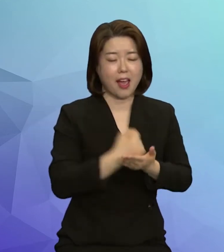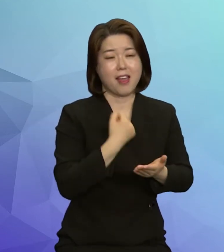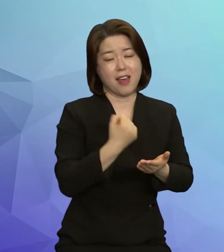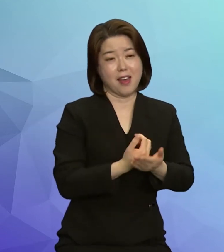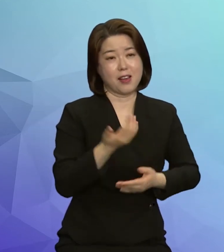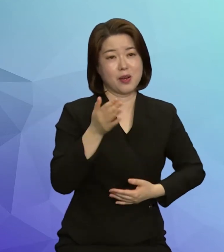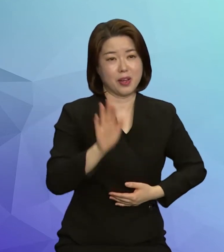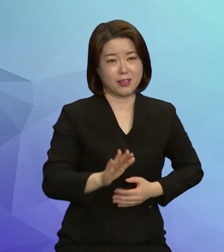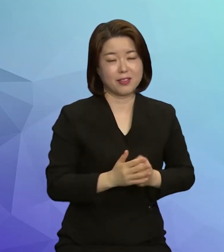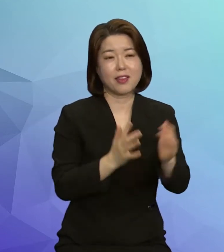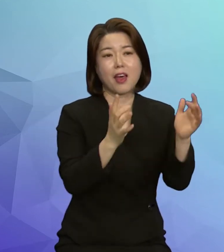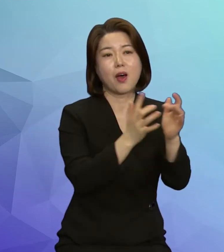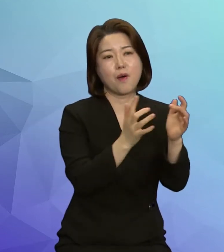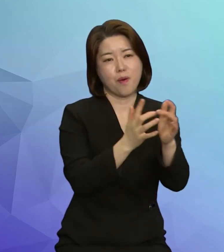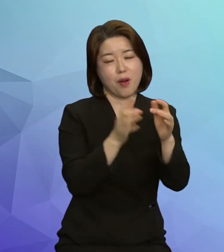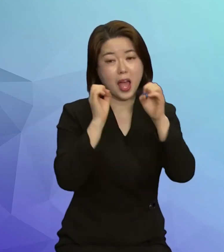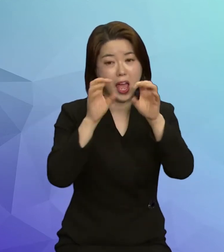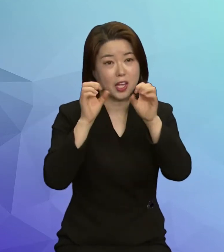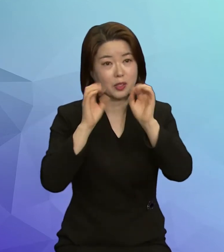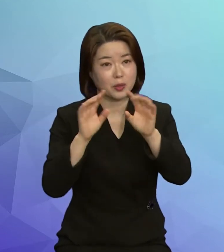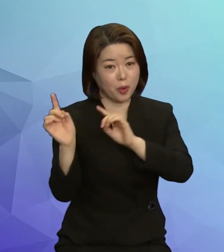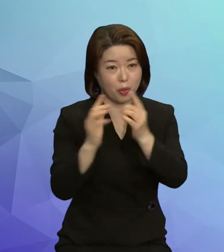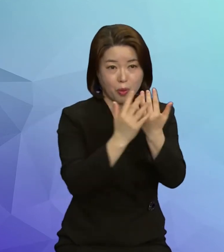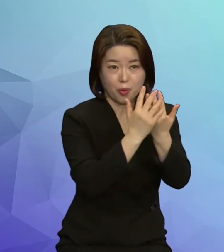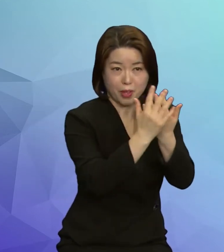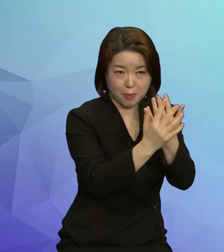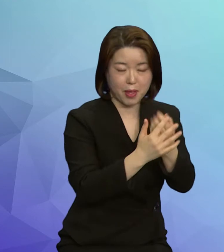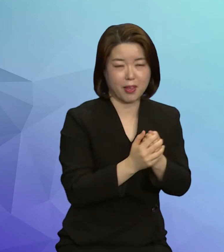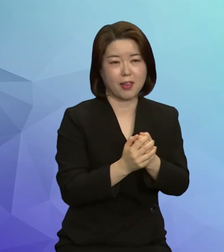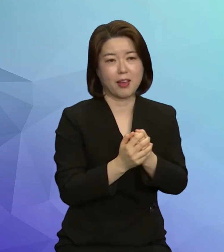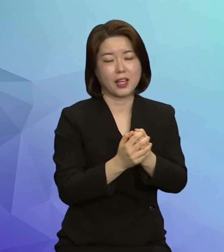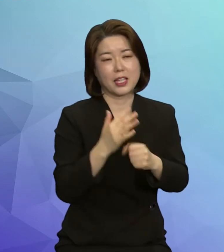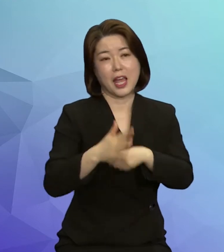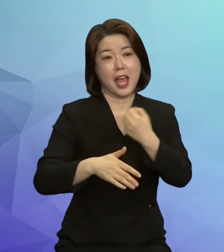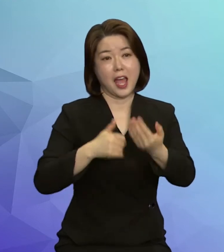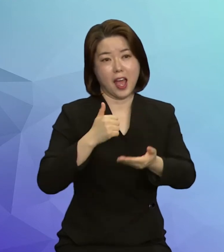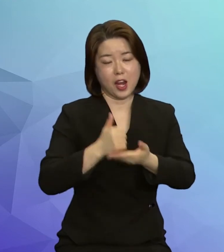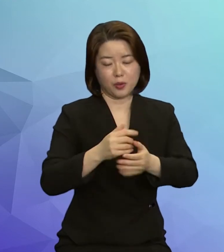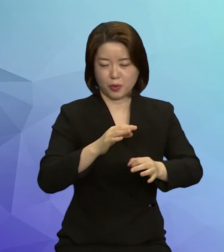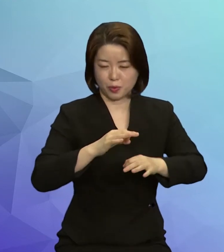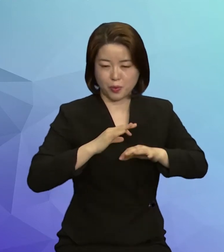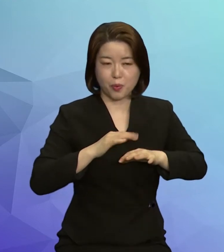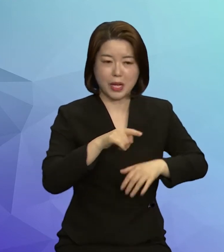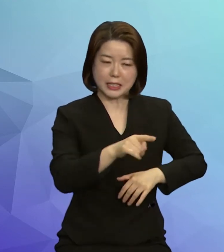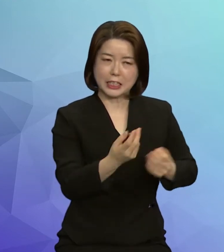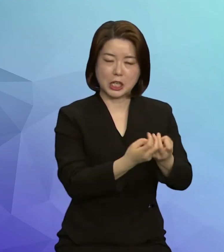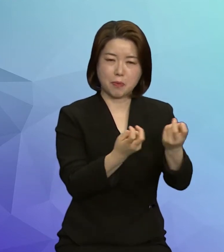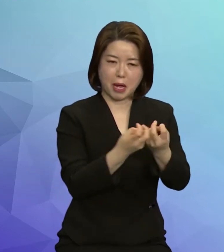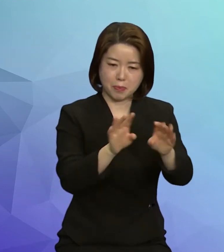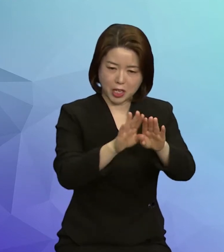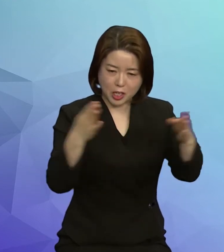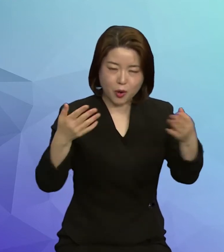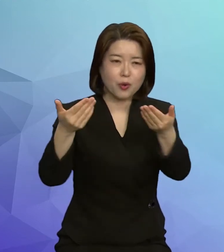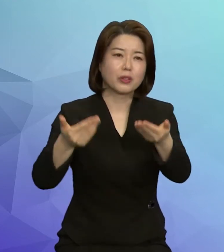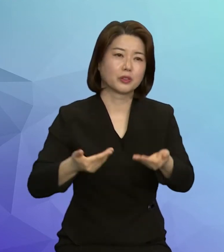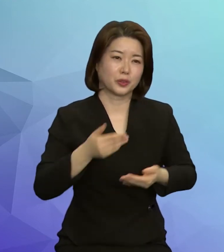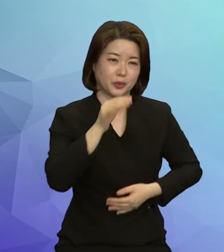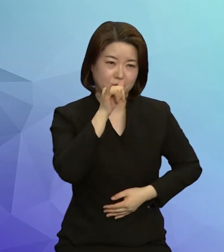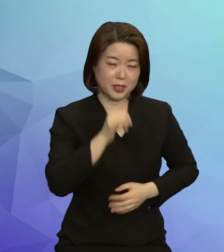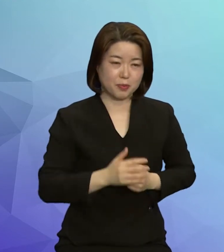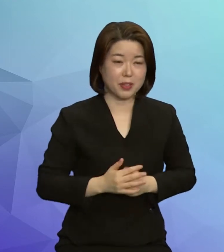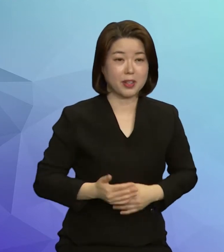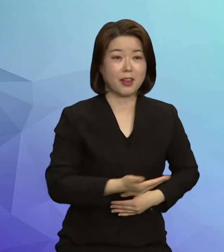참 안타까웠는데 온라인 전도 집회가 하나님이 놀라웠게 그 길을